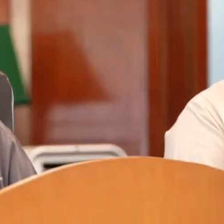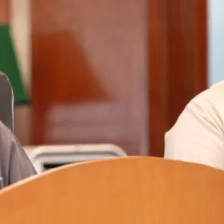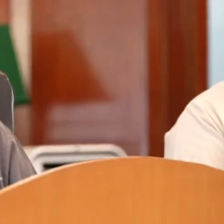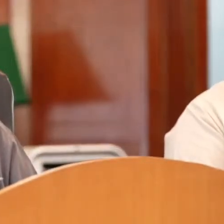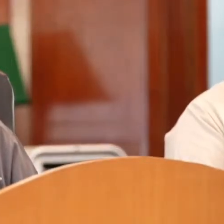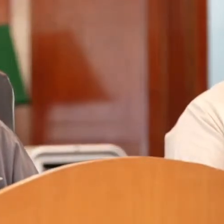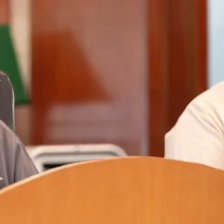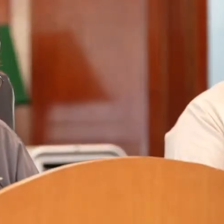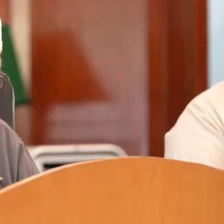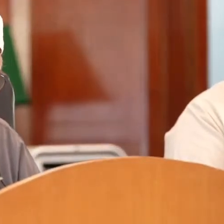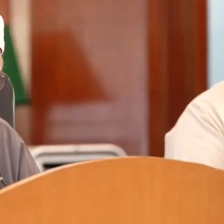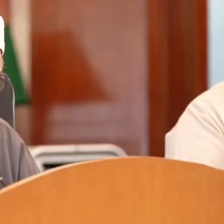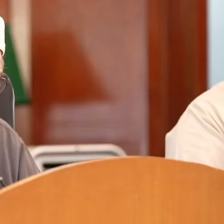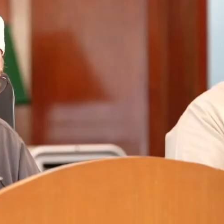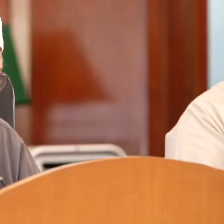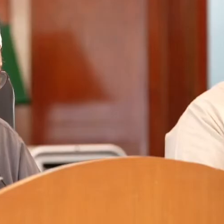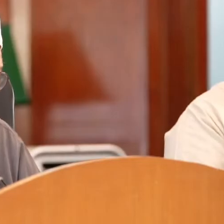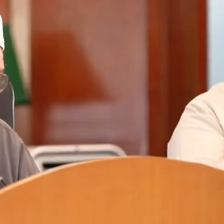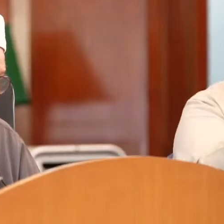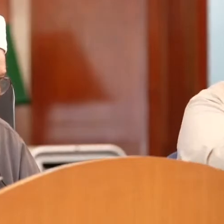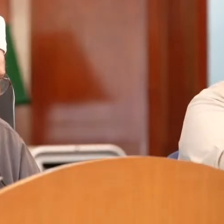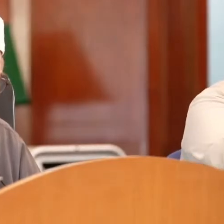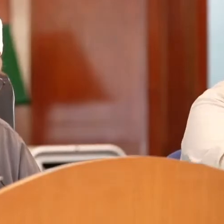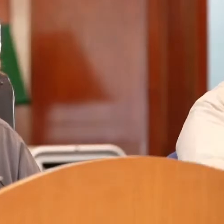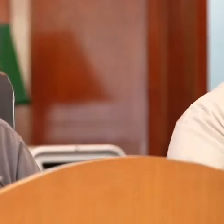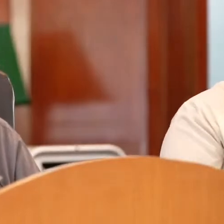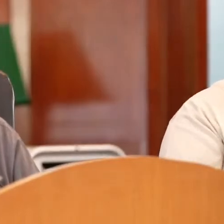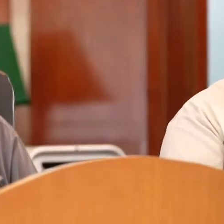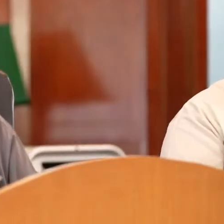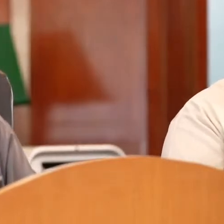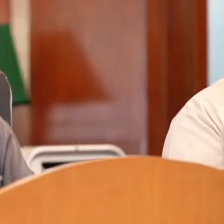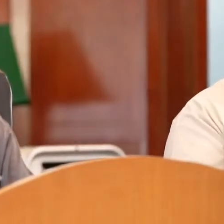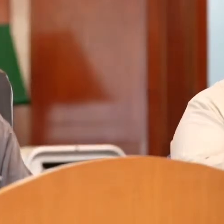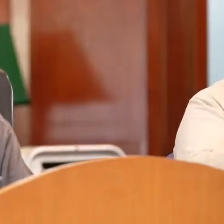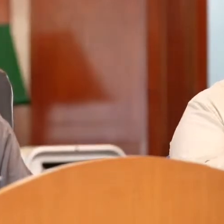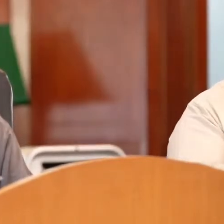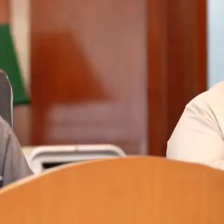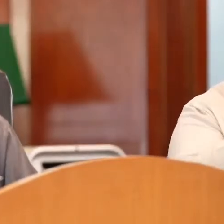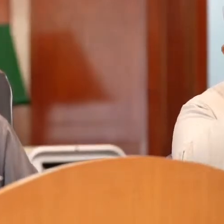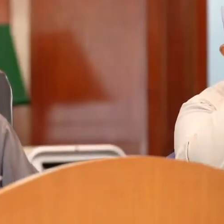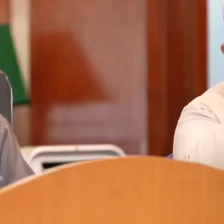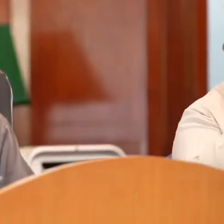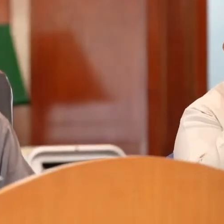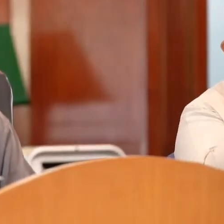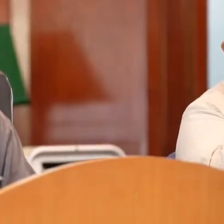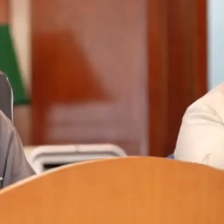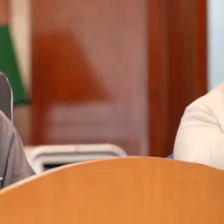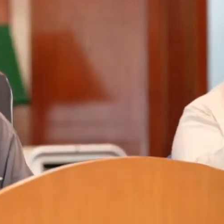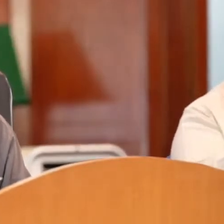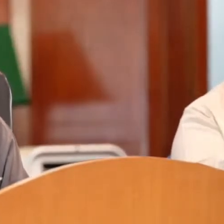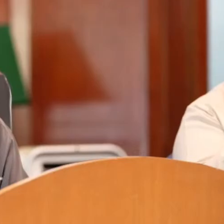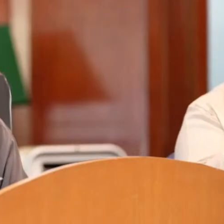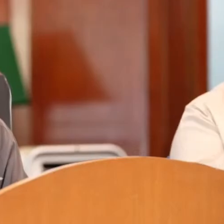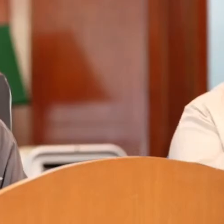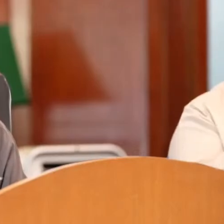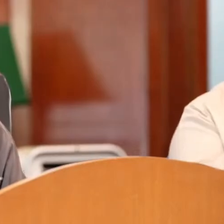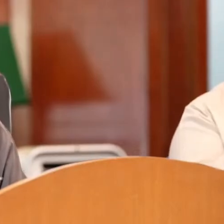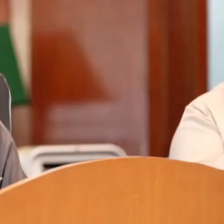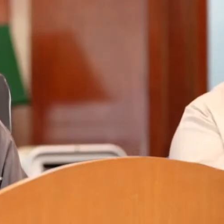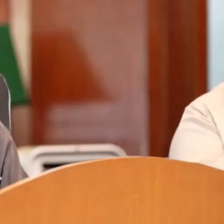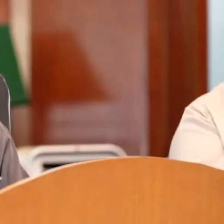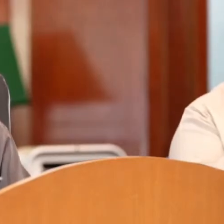li zanni ma indan nas. Sejahir manusia apabila seorang itu